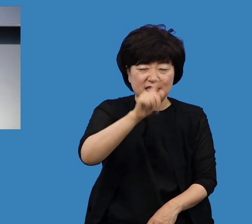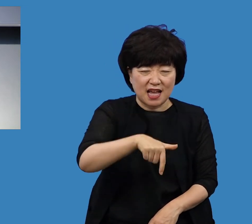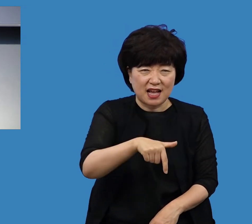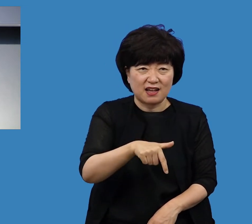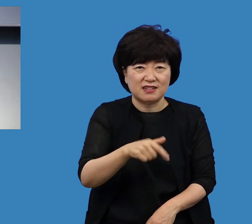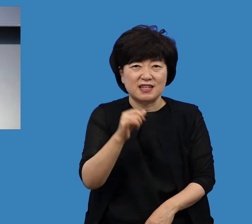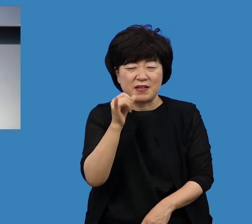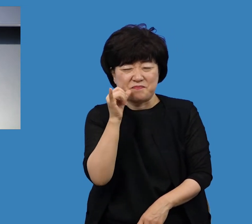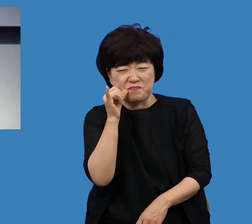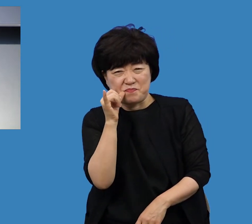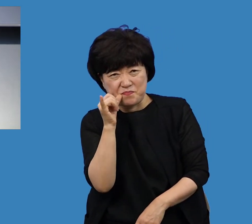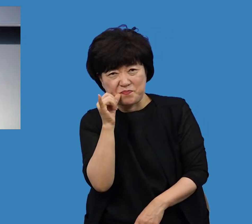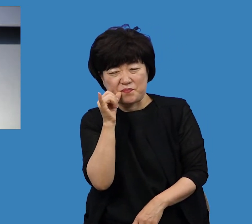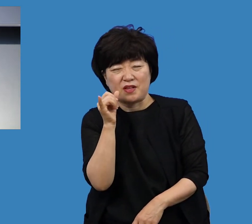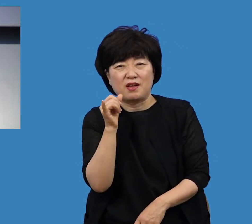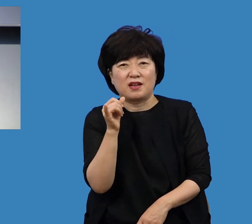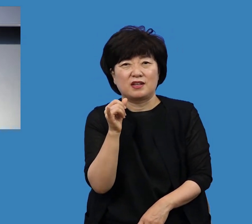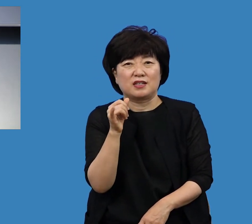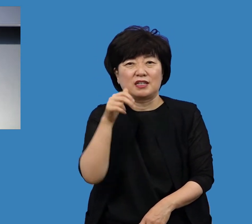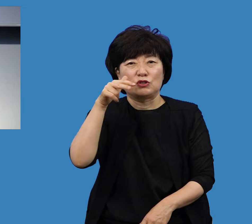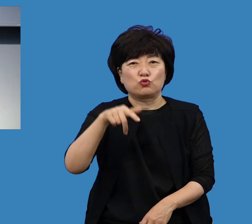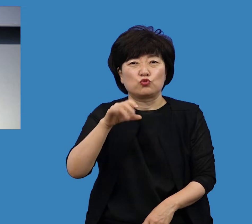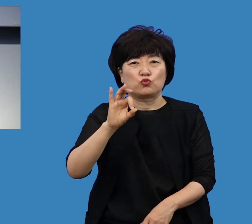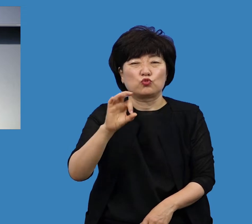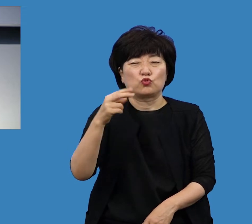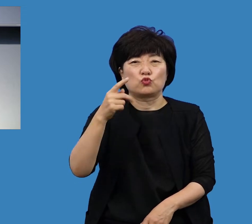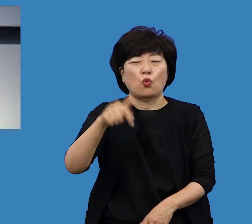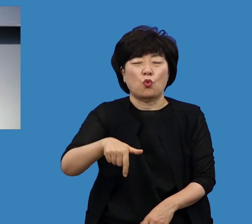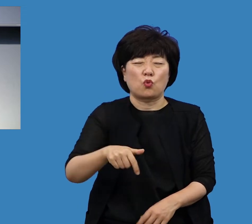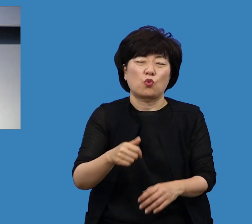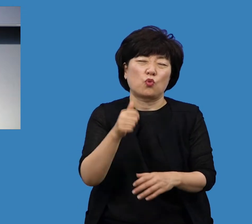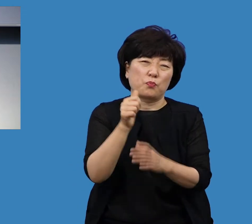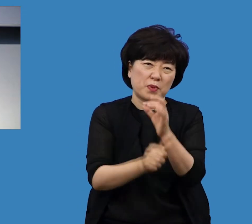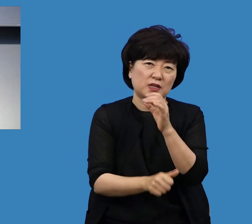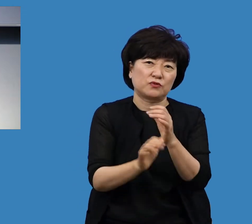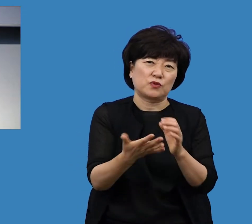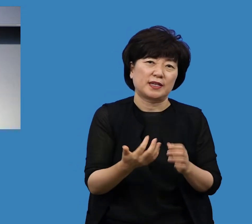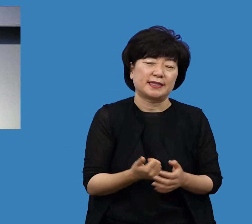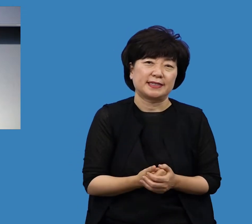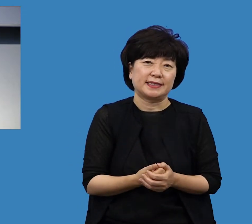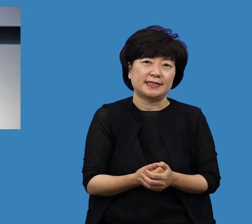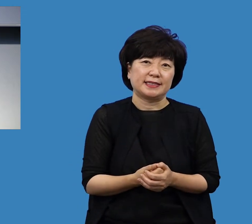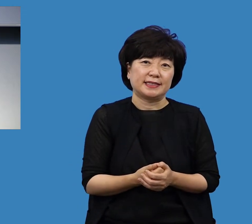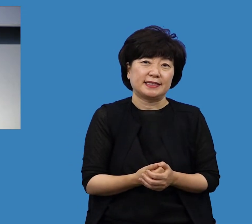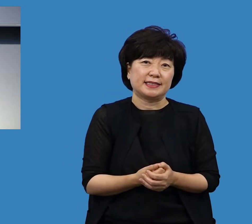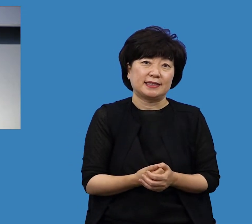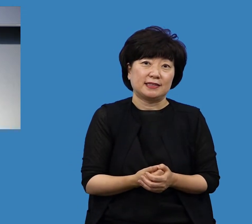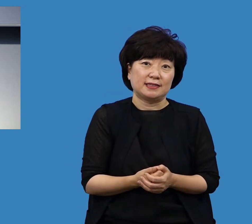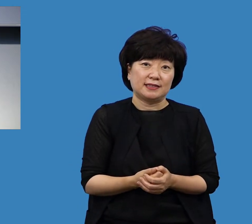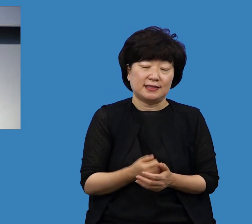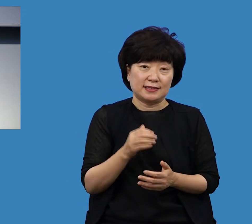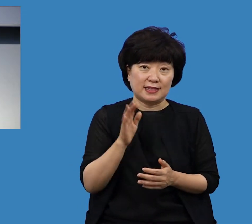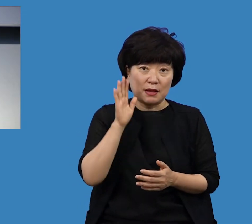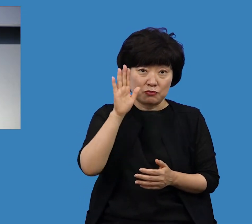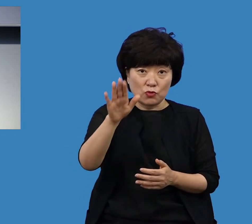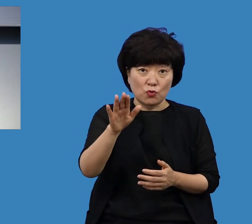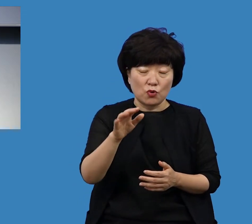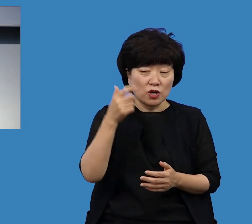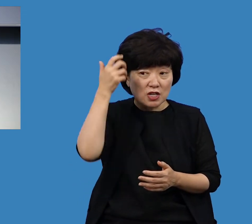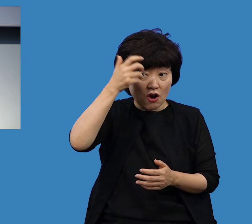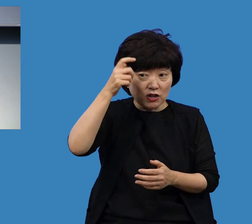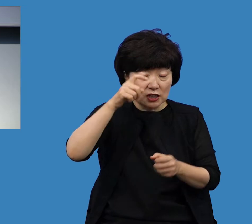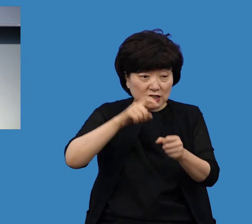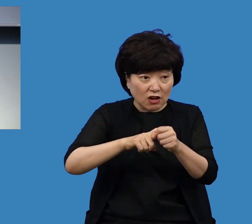여러분 영이에요. 이해가 되셨어요? 다시 한번 정리합니다. 그러니까 이게 앞으로 우리 이 영적